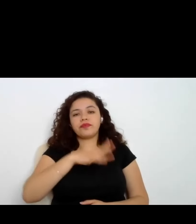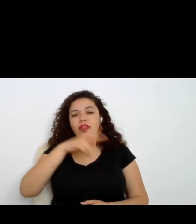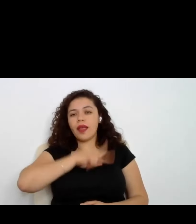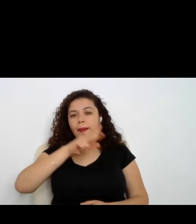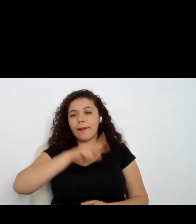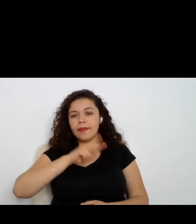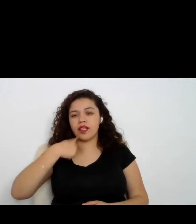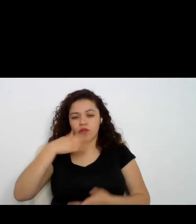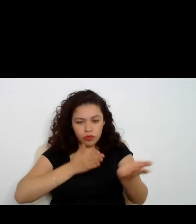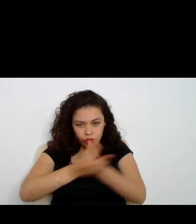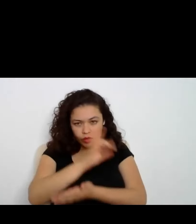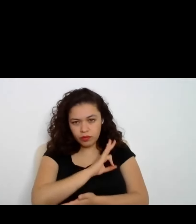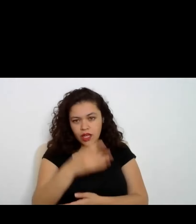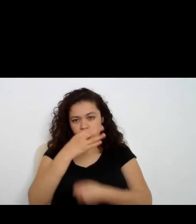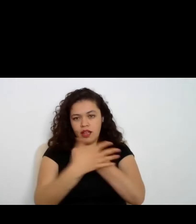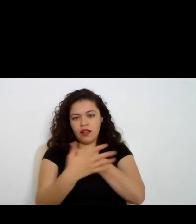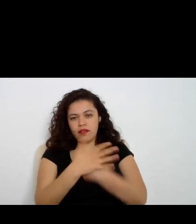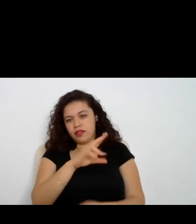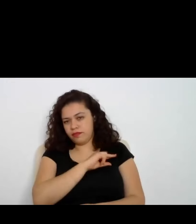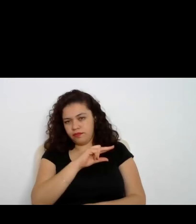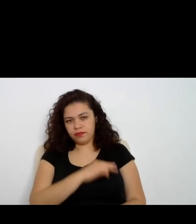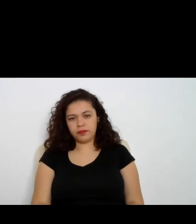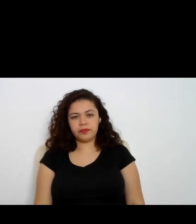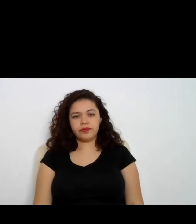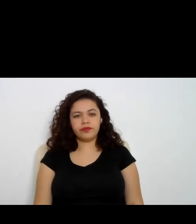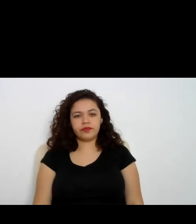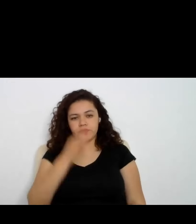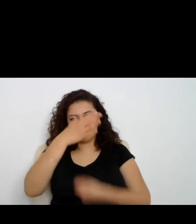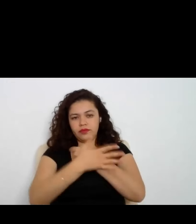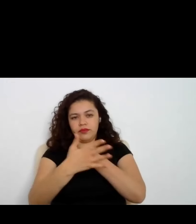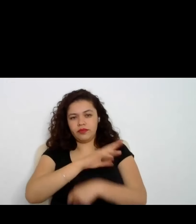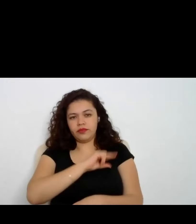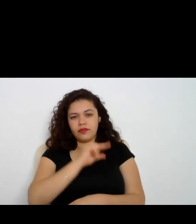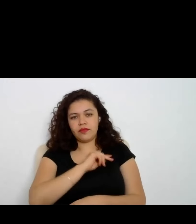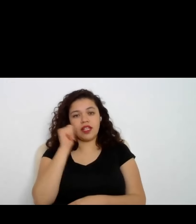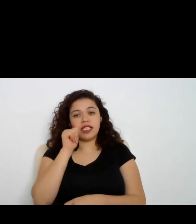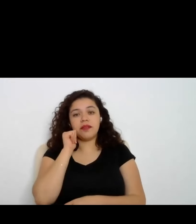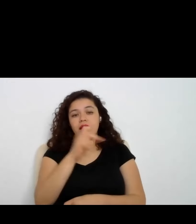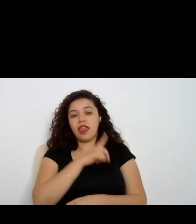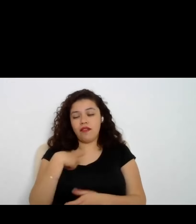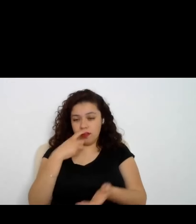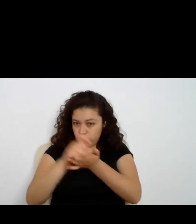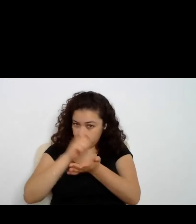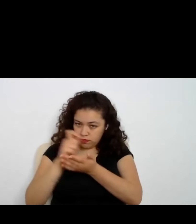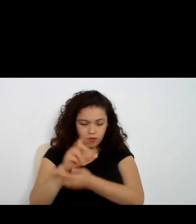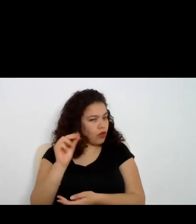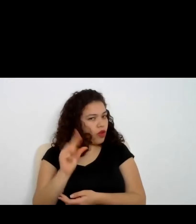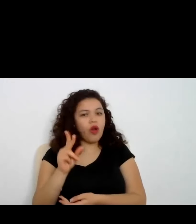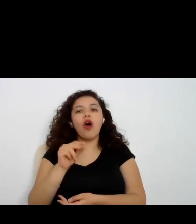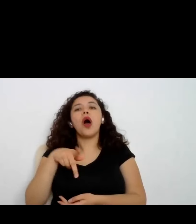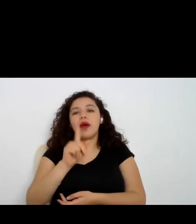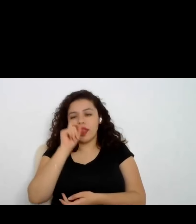disposición el aviso de privacidad. Por eso el aviso de privacidad no siempre tiene que estar por escrito, como ya vimos, sino que puede estar